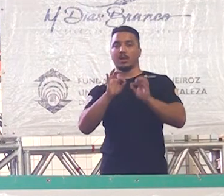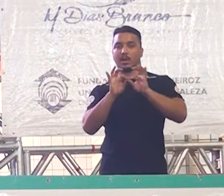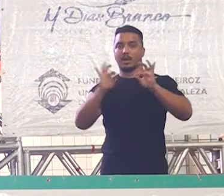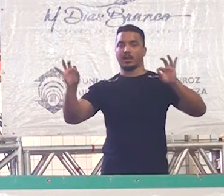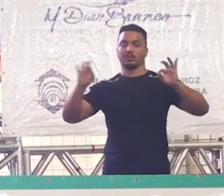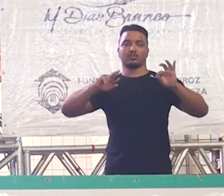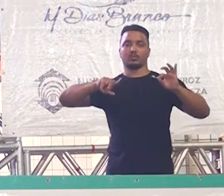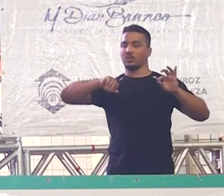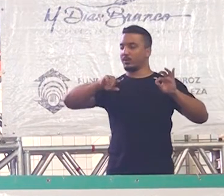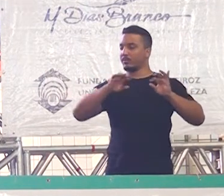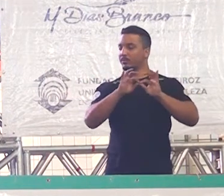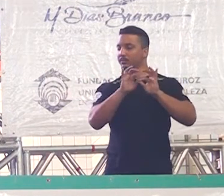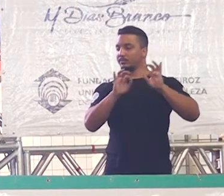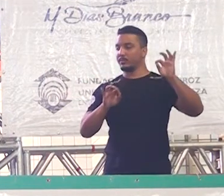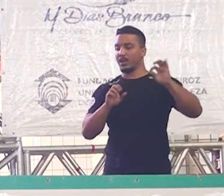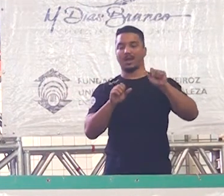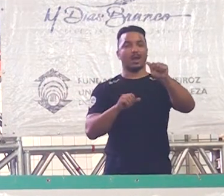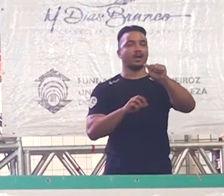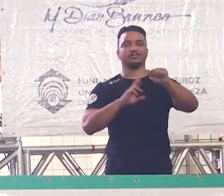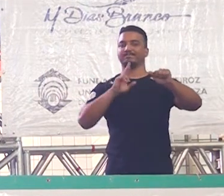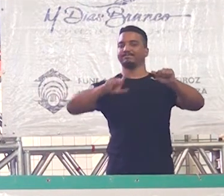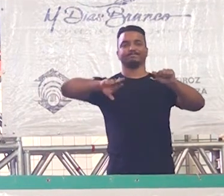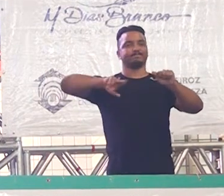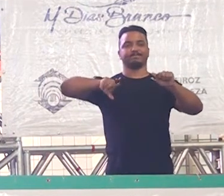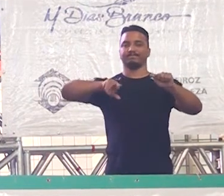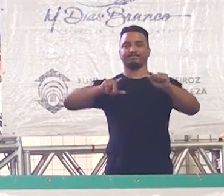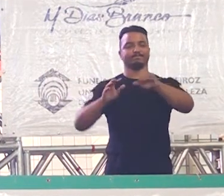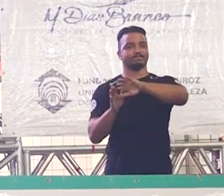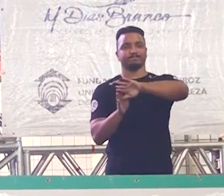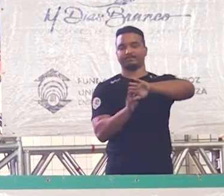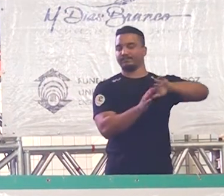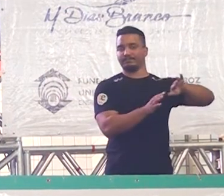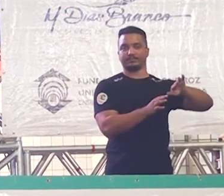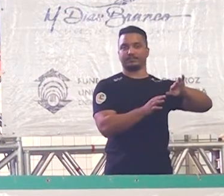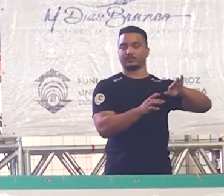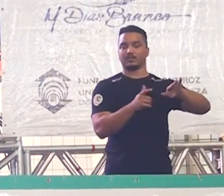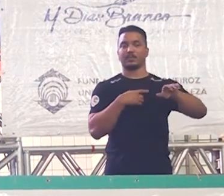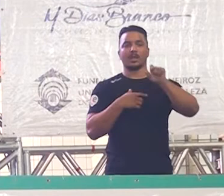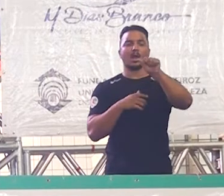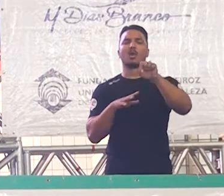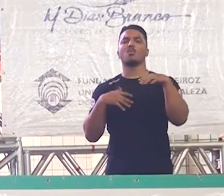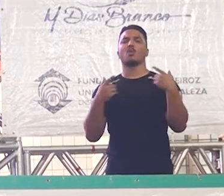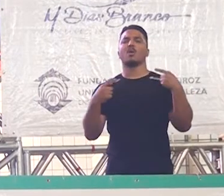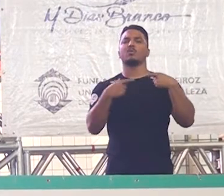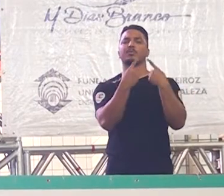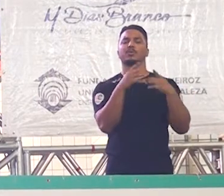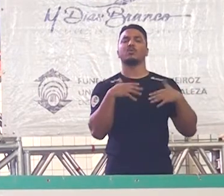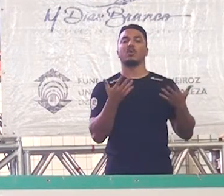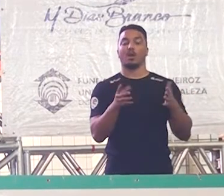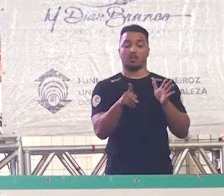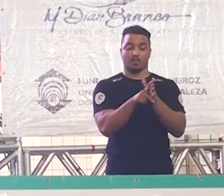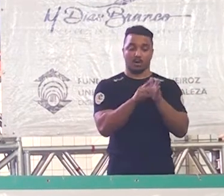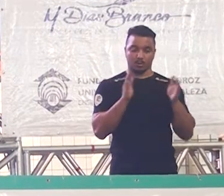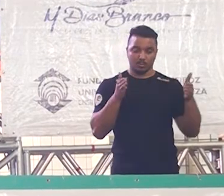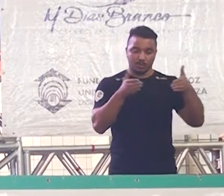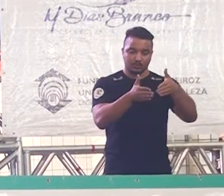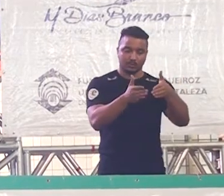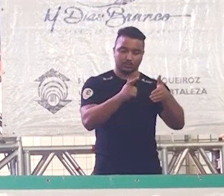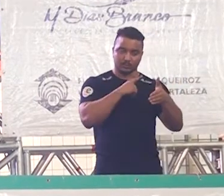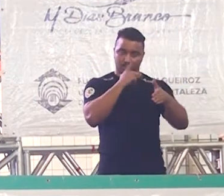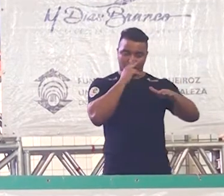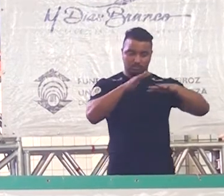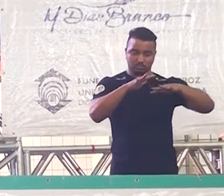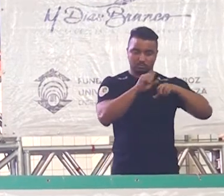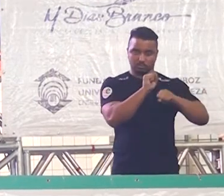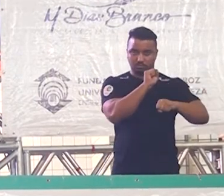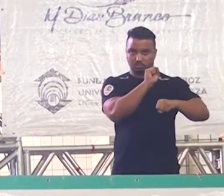Então já está eliminado esse item A. Augusto, esse item A ele seria correspondente a quê? A fase em que o móvel